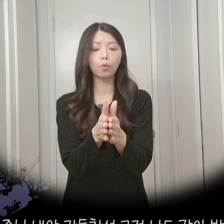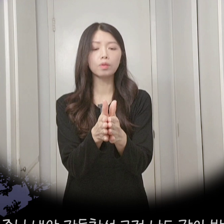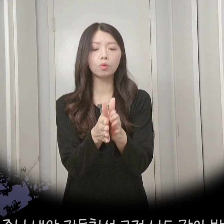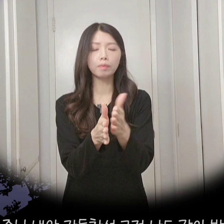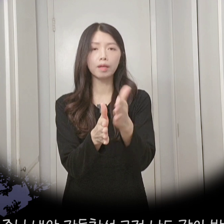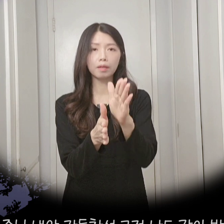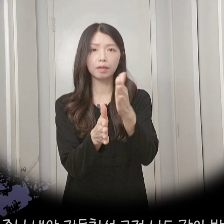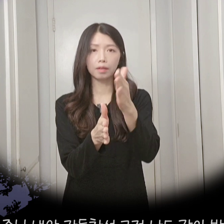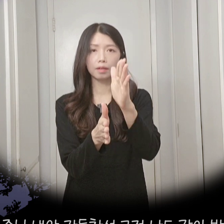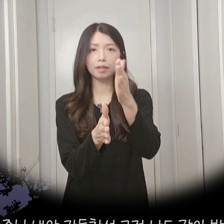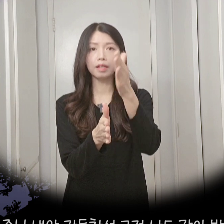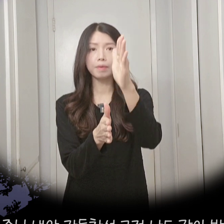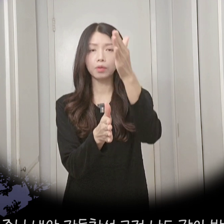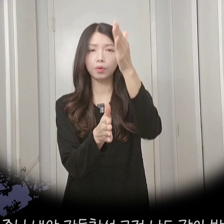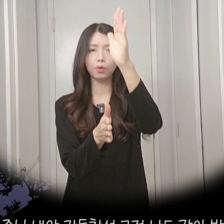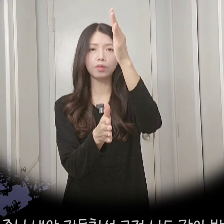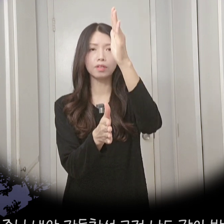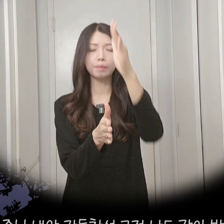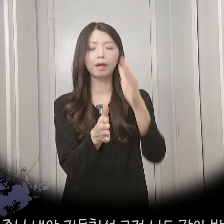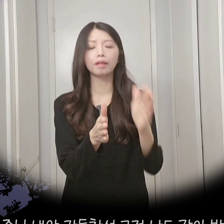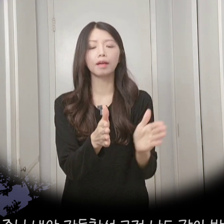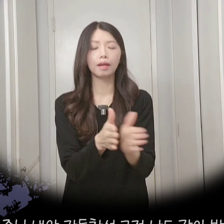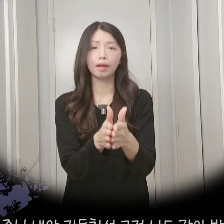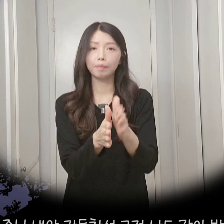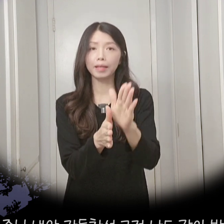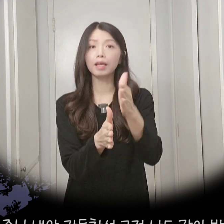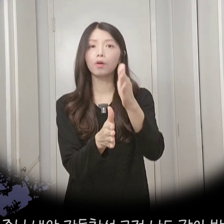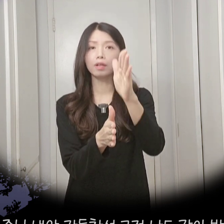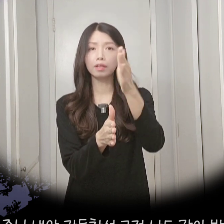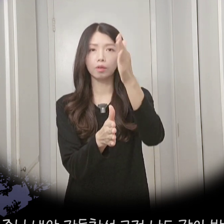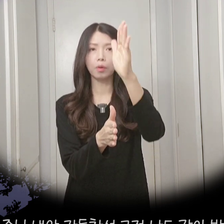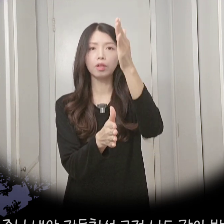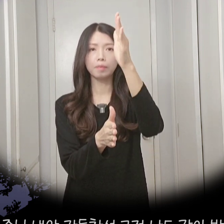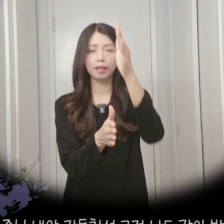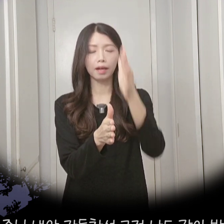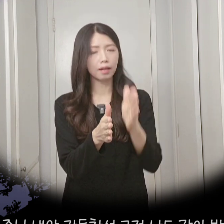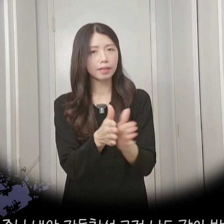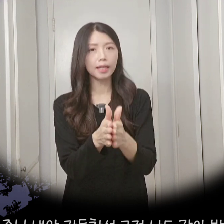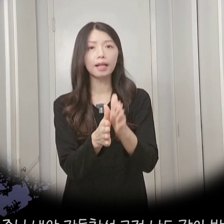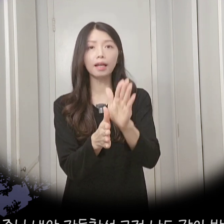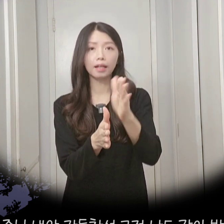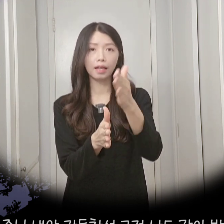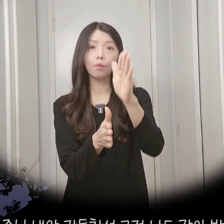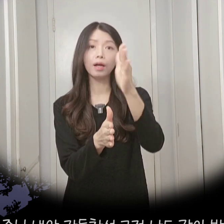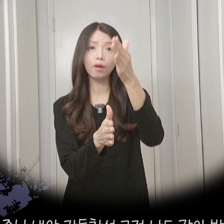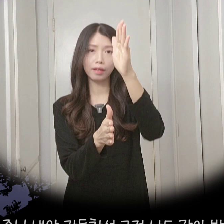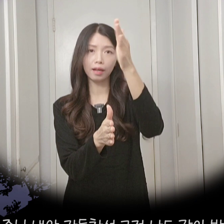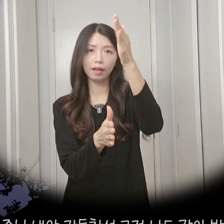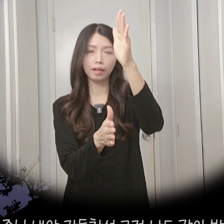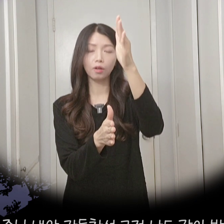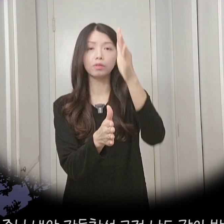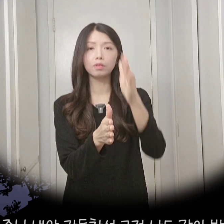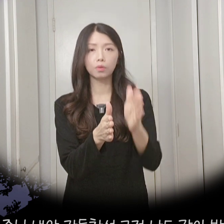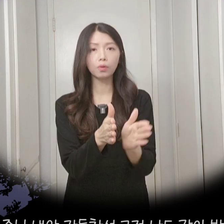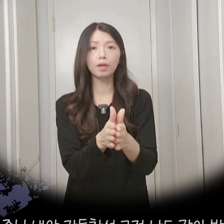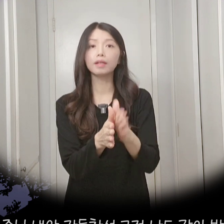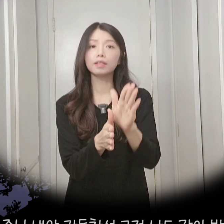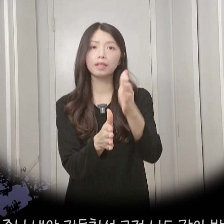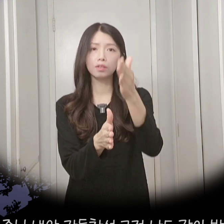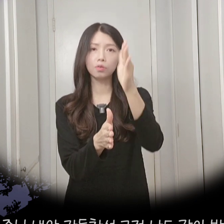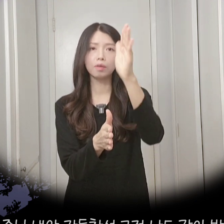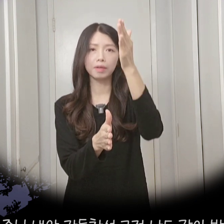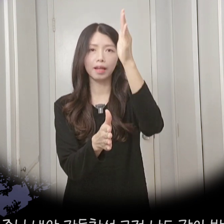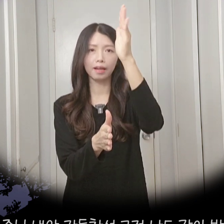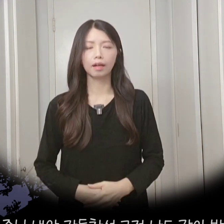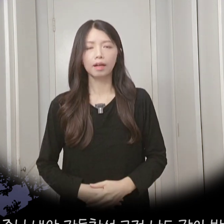붙이셨다가 오른손만 흔들면서 위로 올려주시면 반짝거리는 그런 표현입니다. 찬란하다, 화려하다 이런 뜻으로